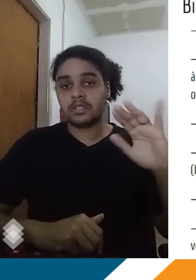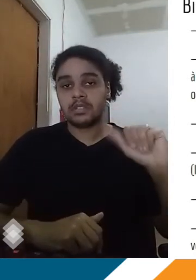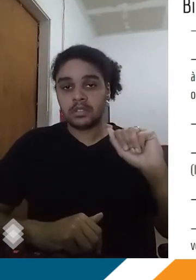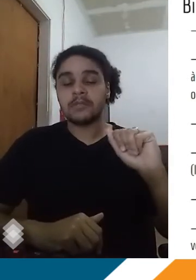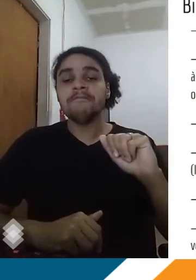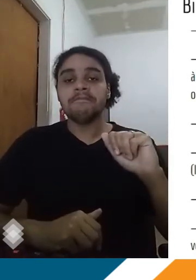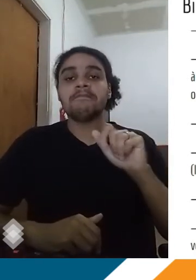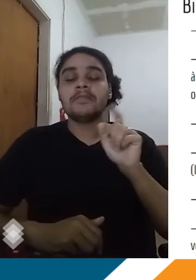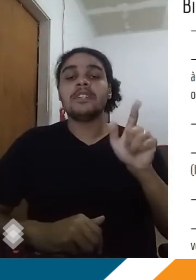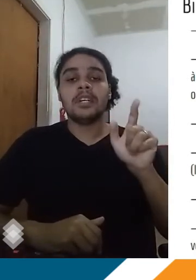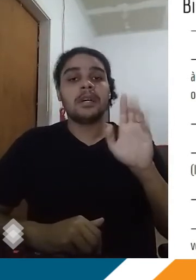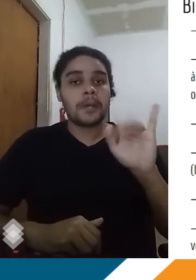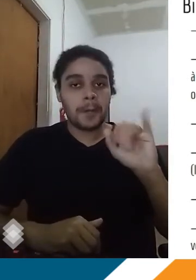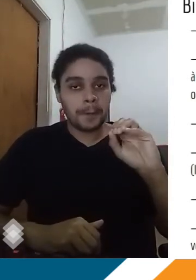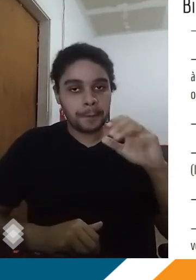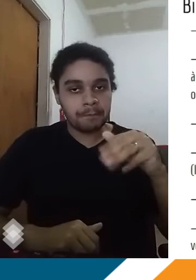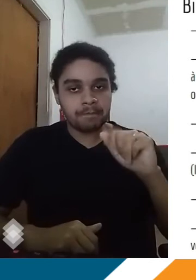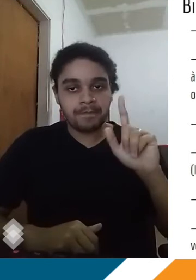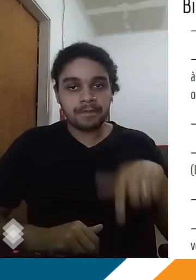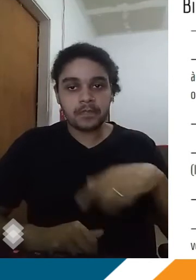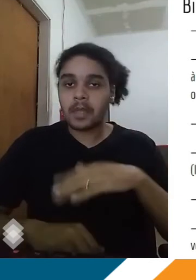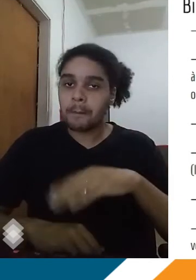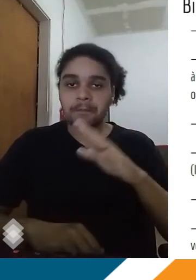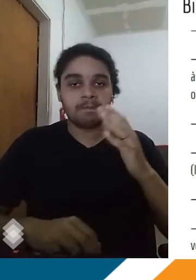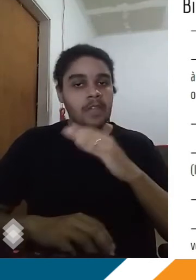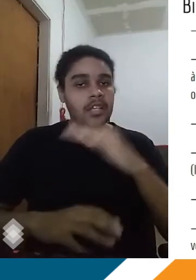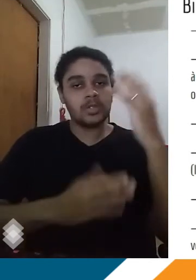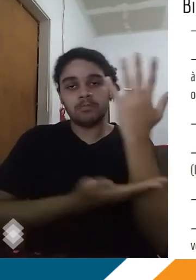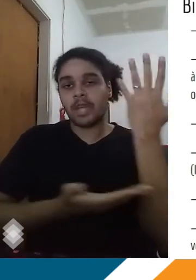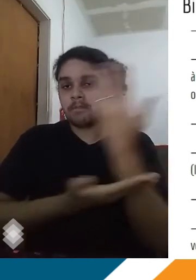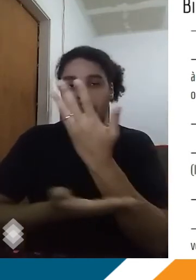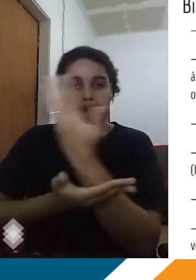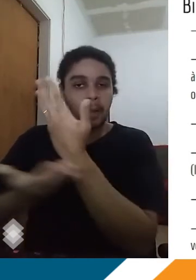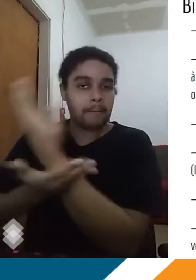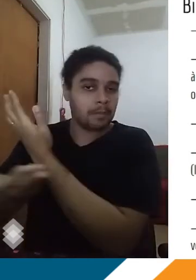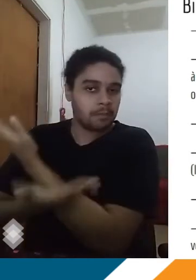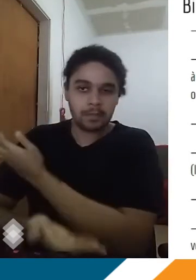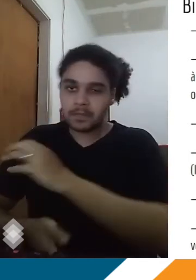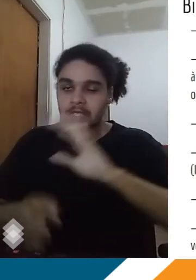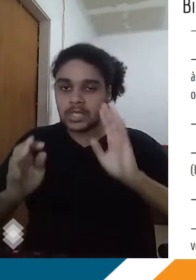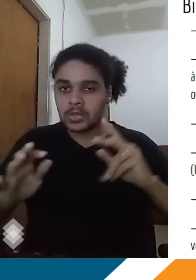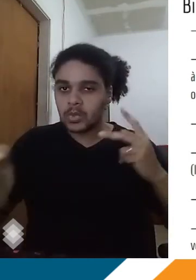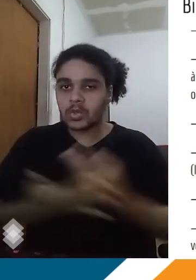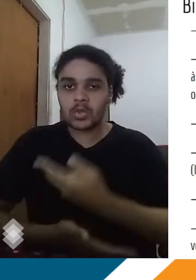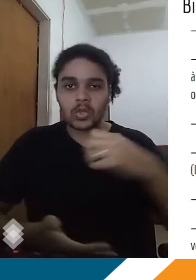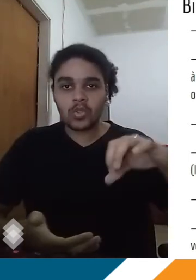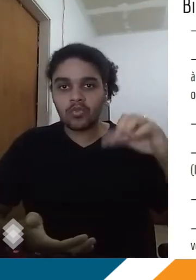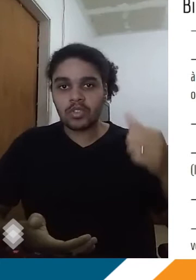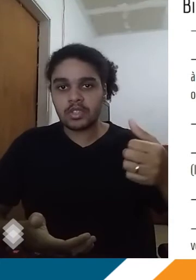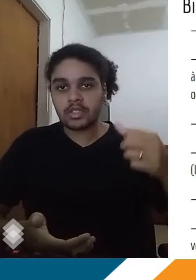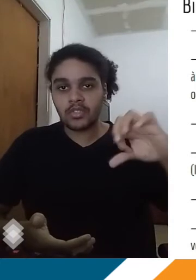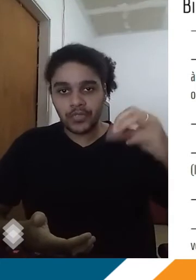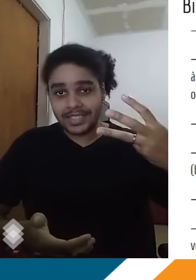Brasil. Esse bioma é o bioma mais devastado, um dos mais devastados do nosso país, né? Cerca de 93%